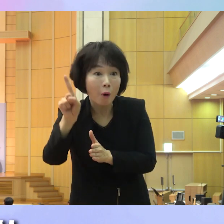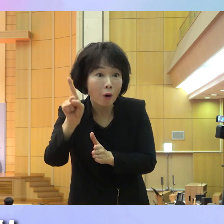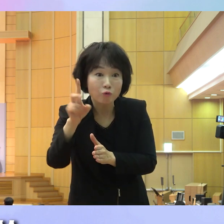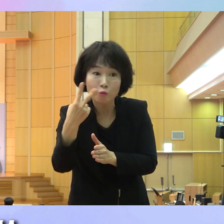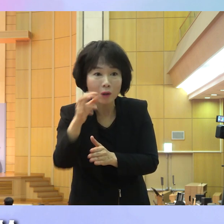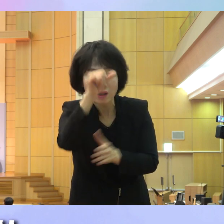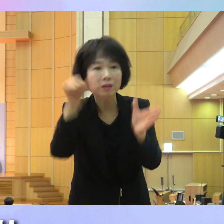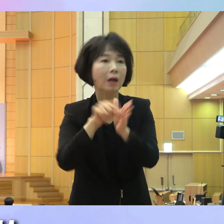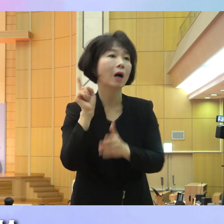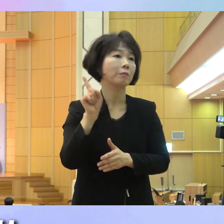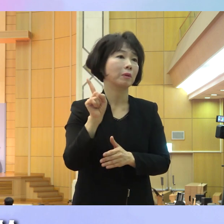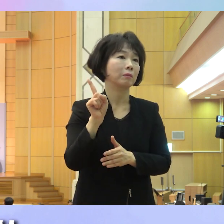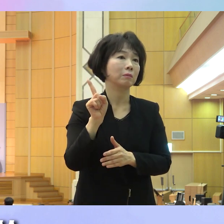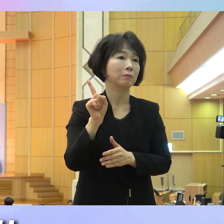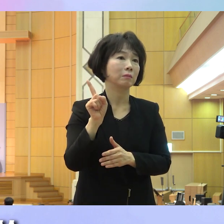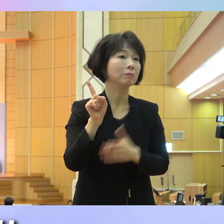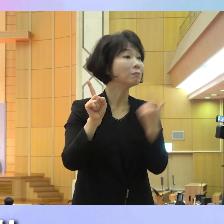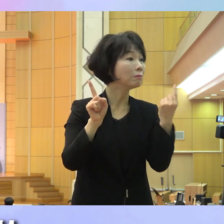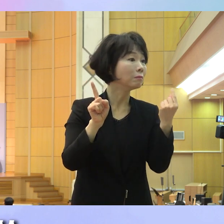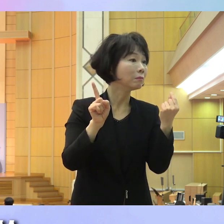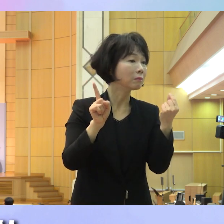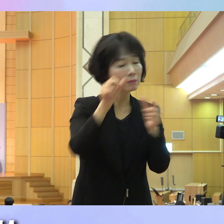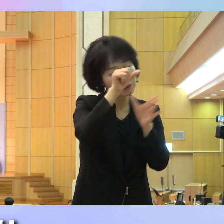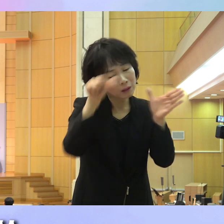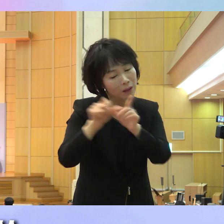살다가 죽게 되면 세상 말로